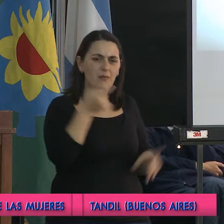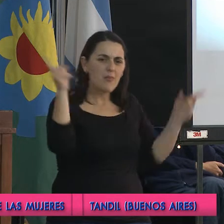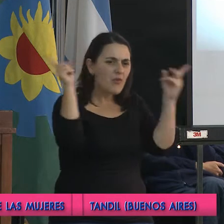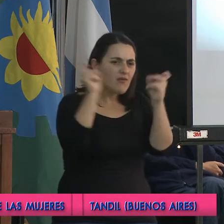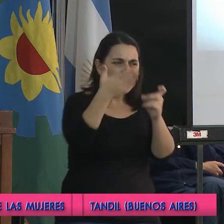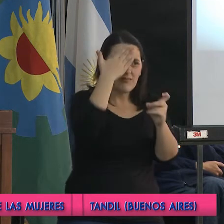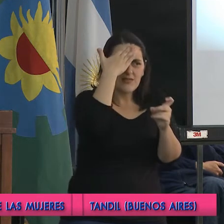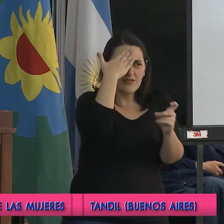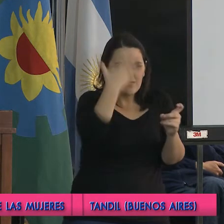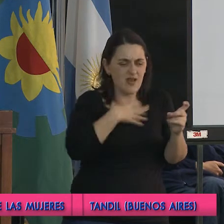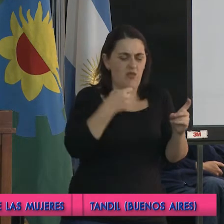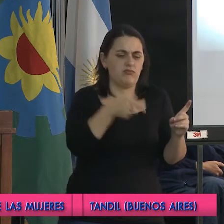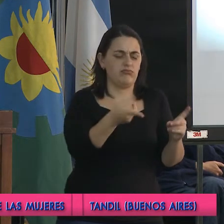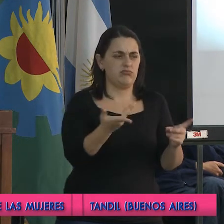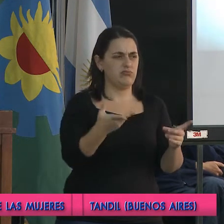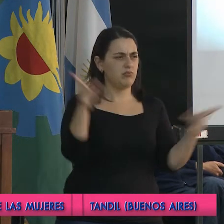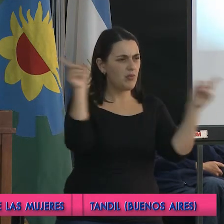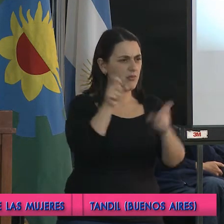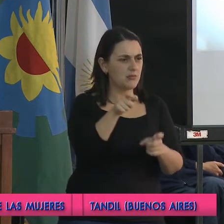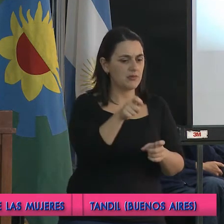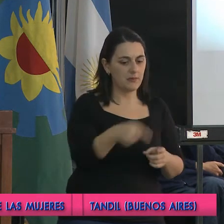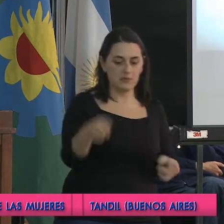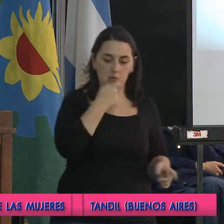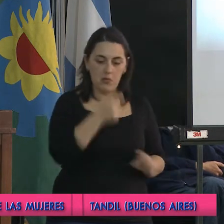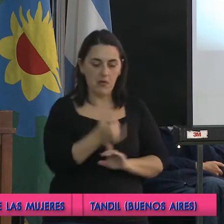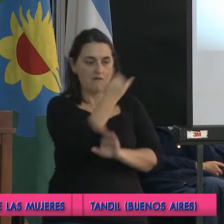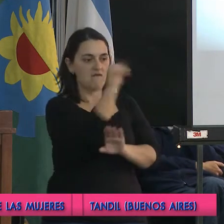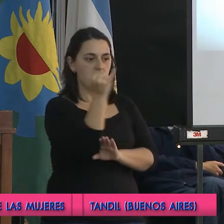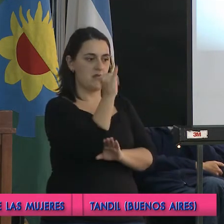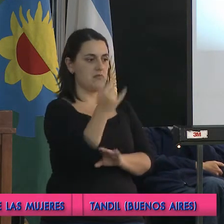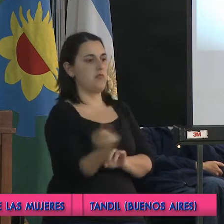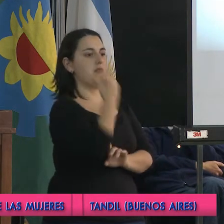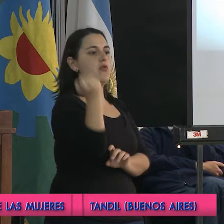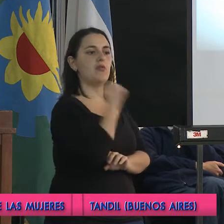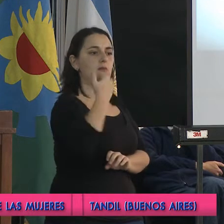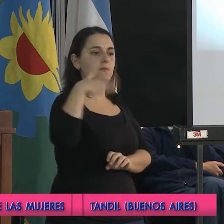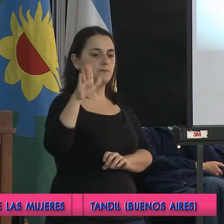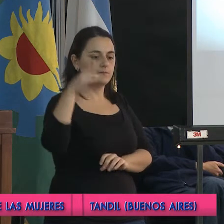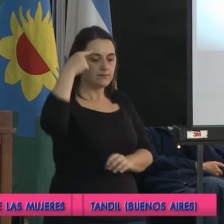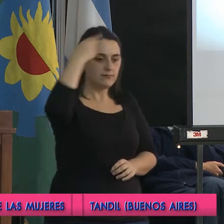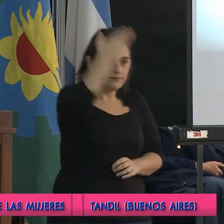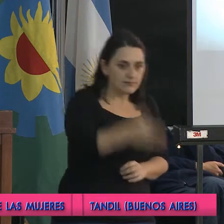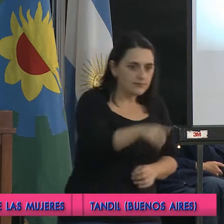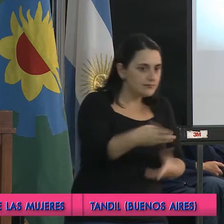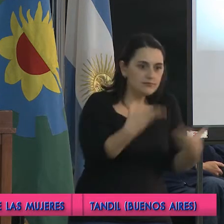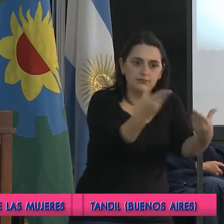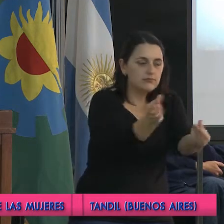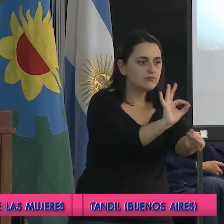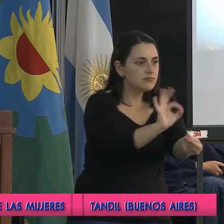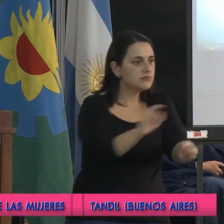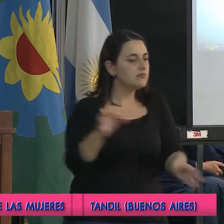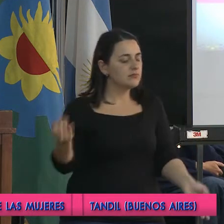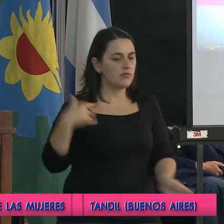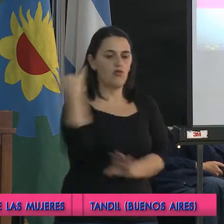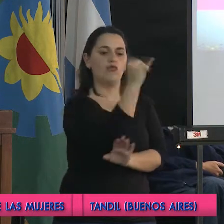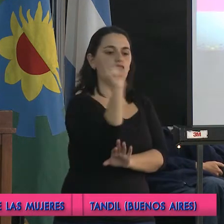y conseguir, antes que la primicia o la mejor foto, esa asistencia que quizá hubiese determinado otro final